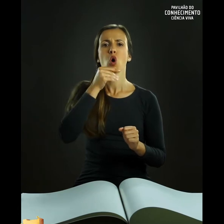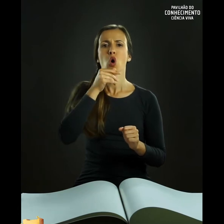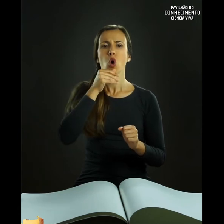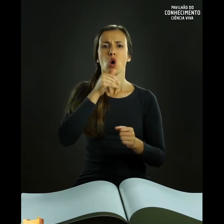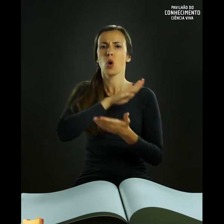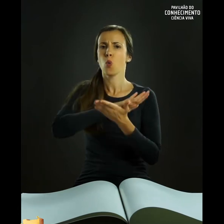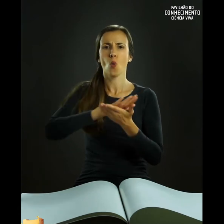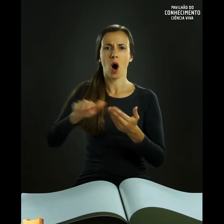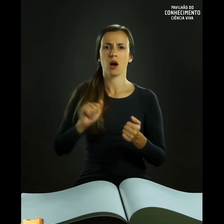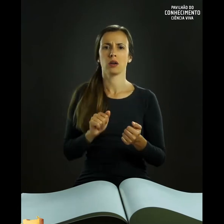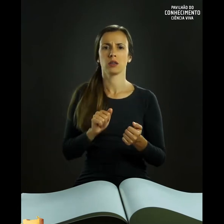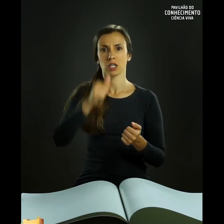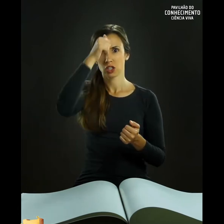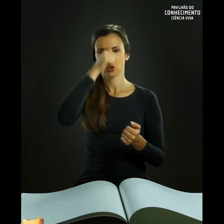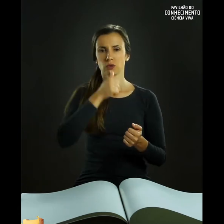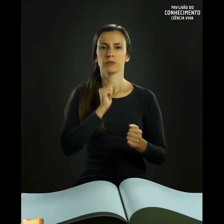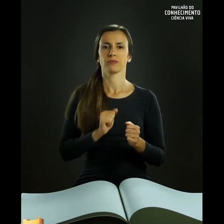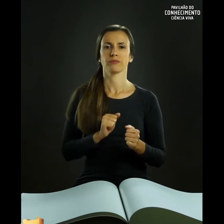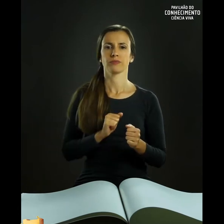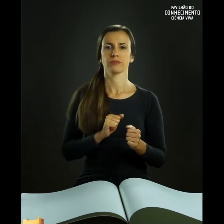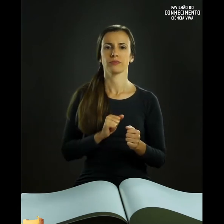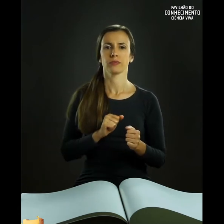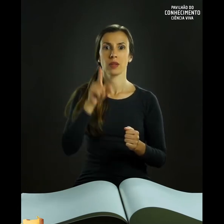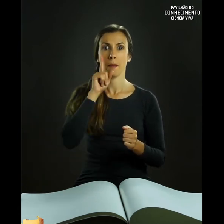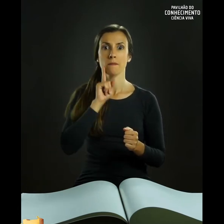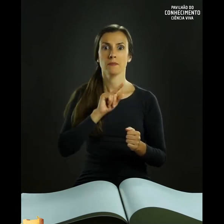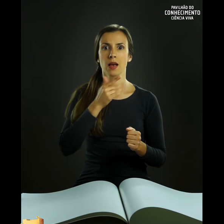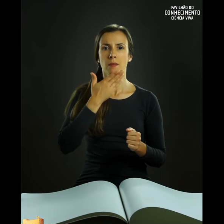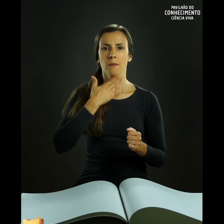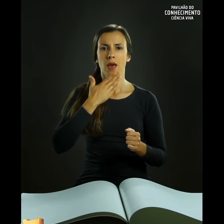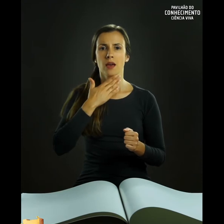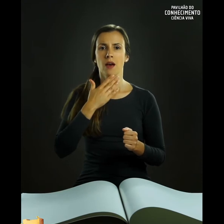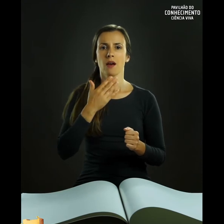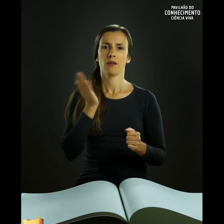assim para o azulado. E dizem que a madrasta rebentou, verde de inveja.